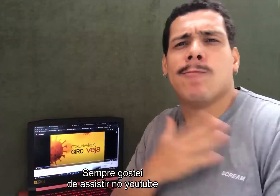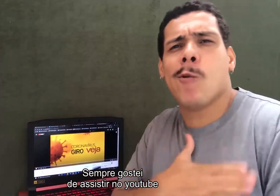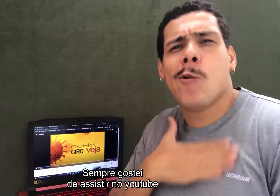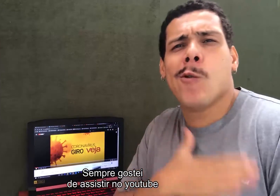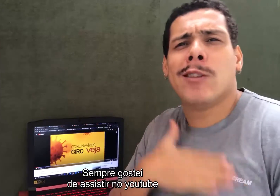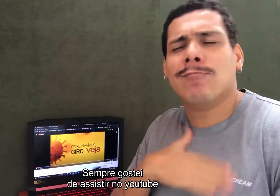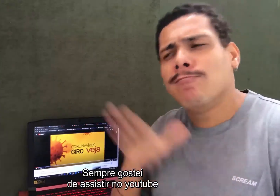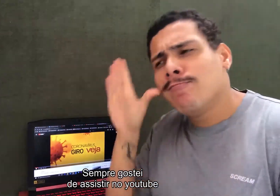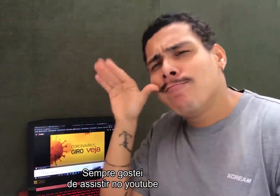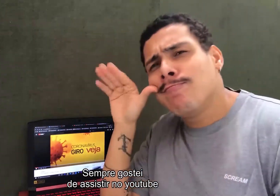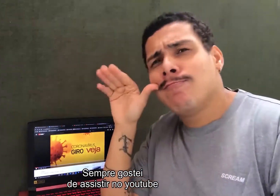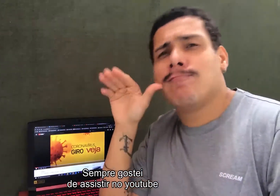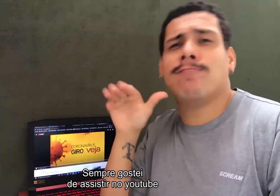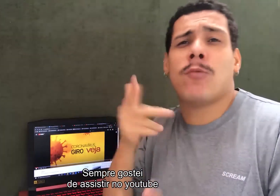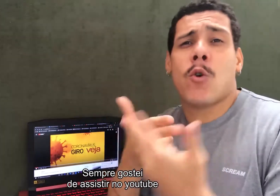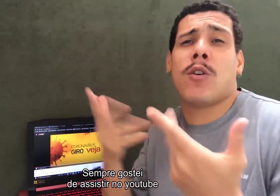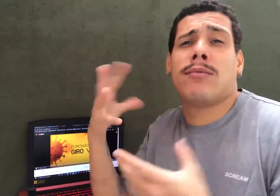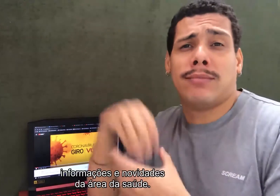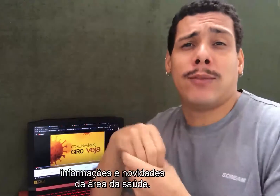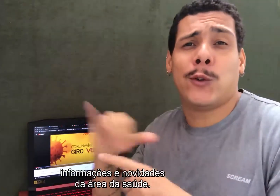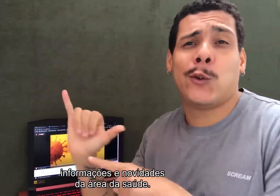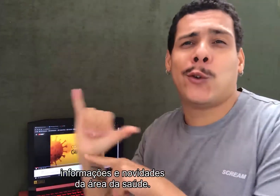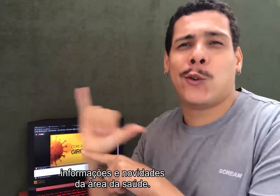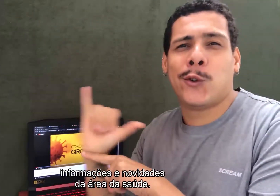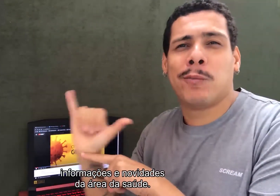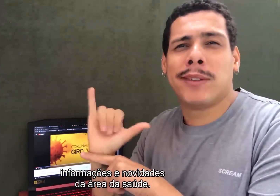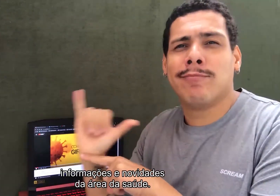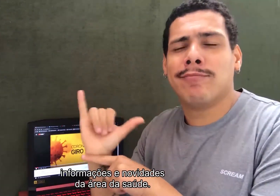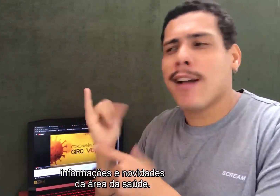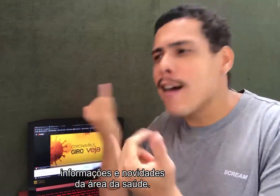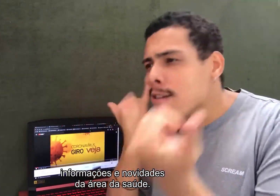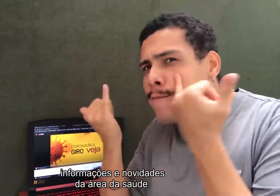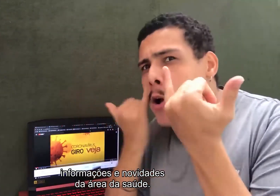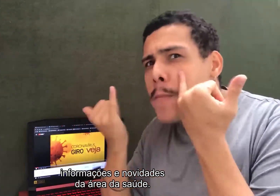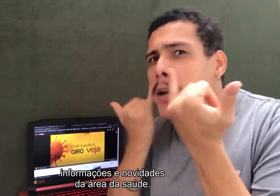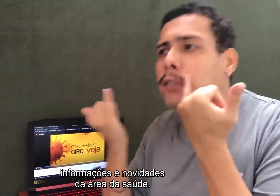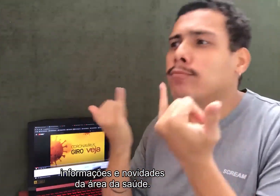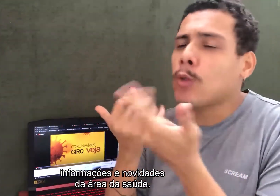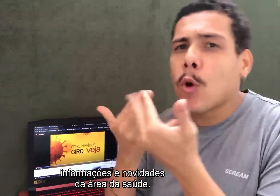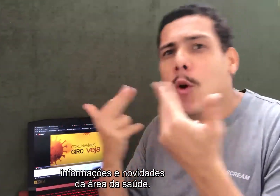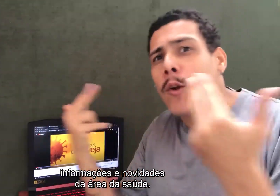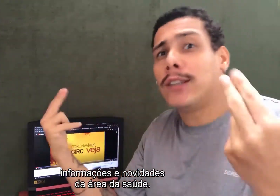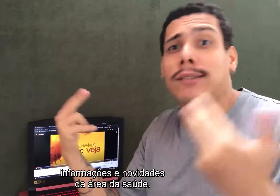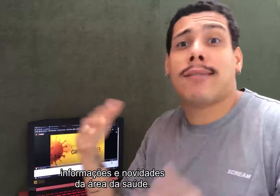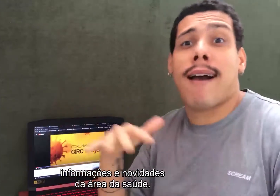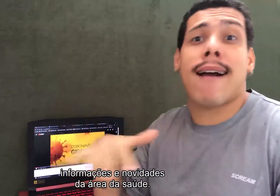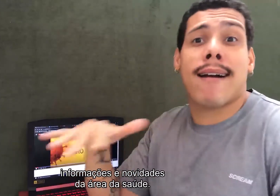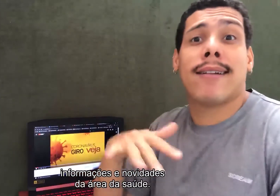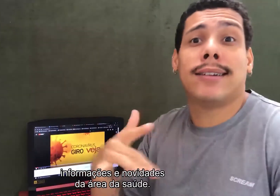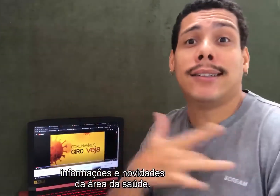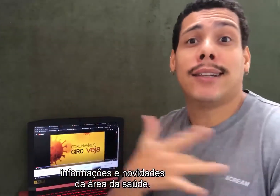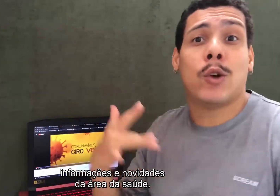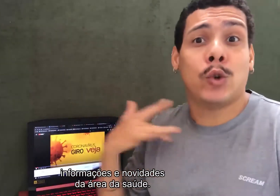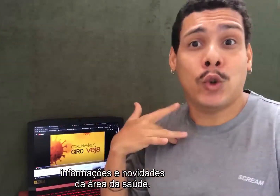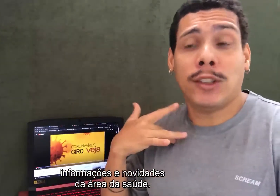Sempre gostei de assistir no YouTube informações e novidades da área da saúde.